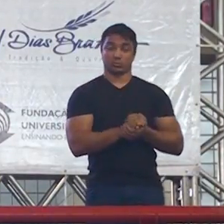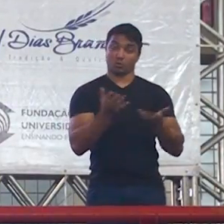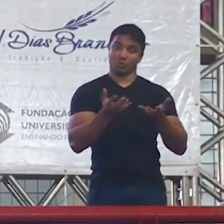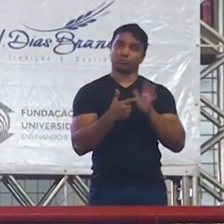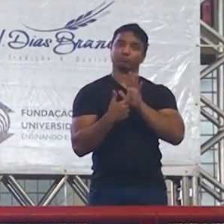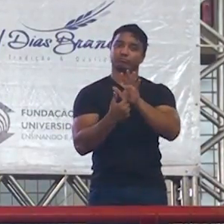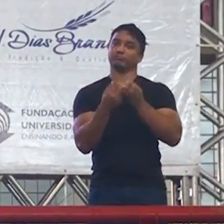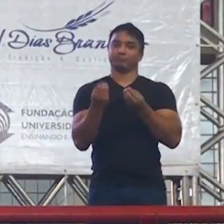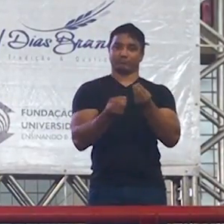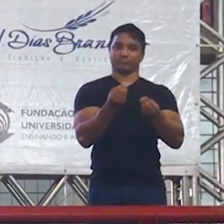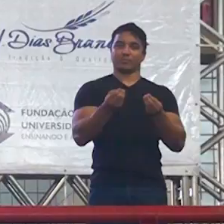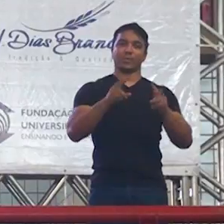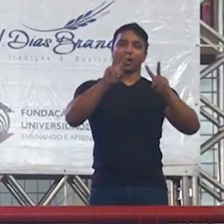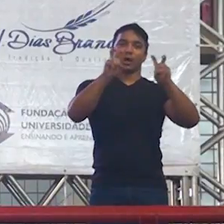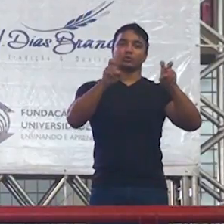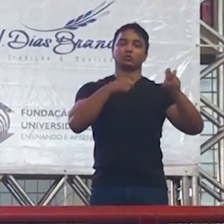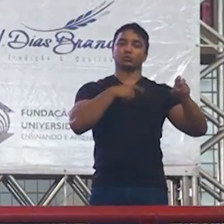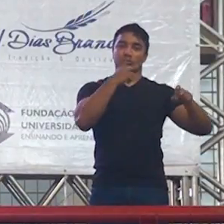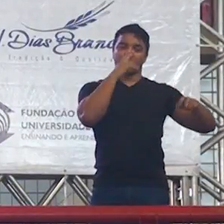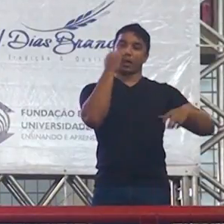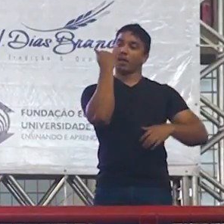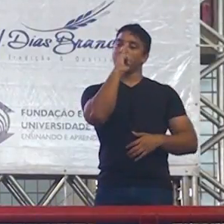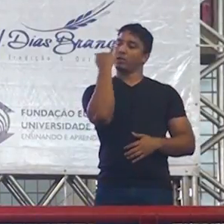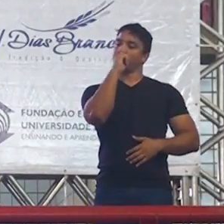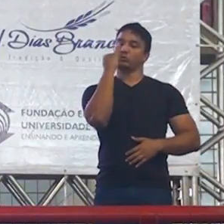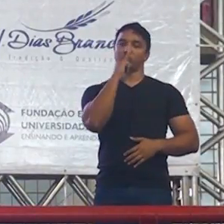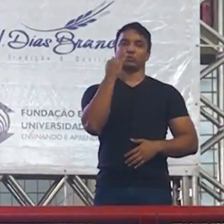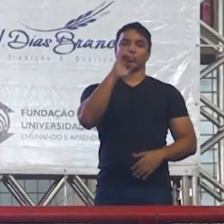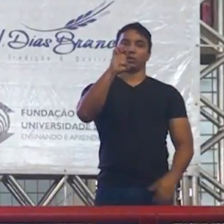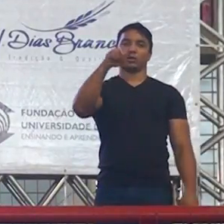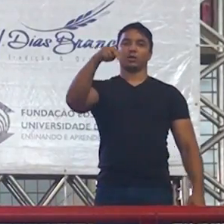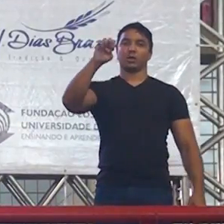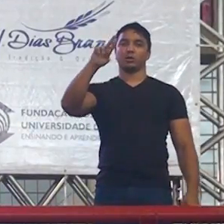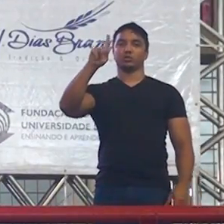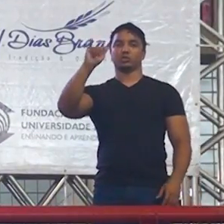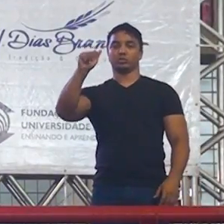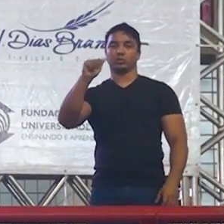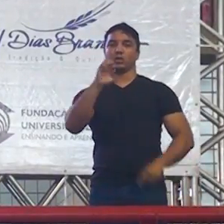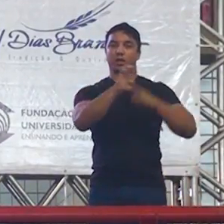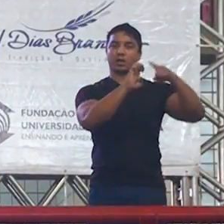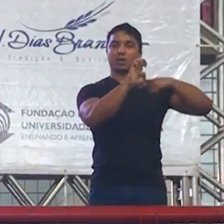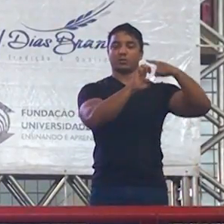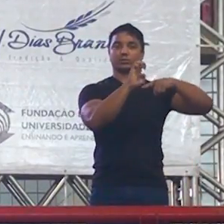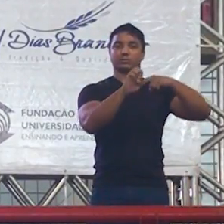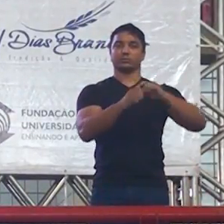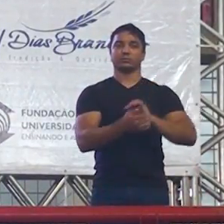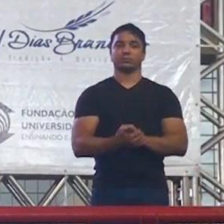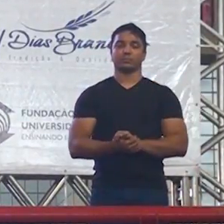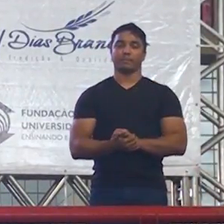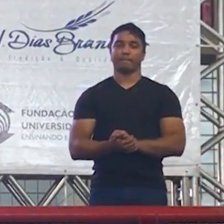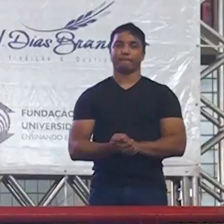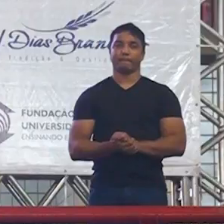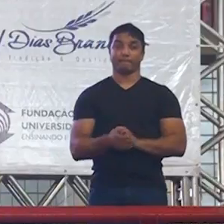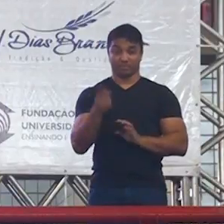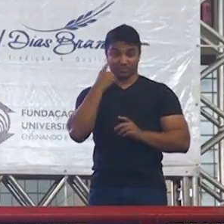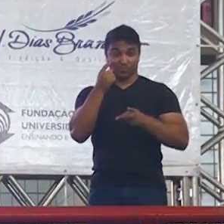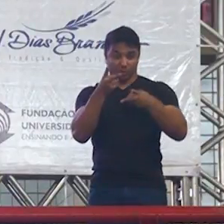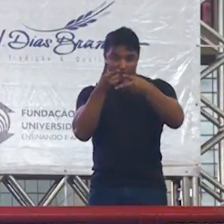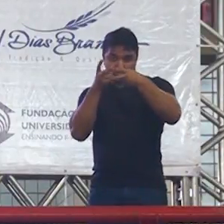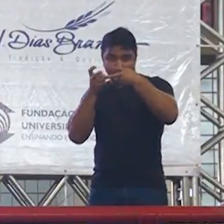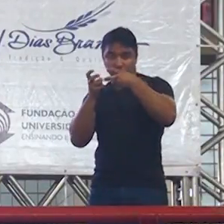de hoje. Falar sobre energia elétrica, corrente elétrica. Vamos lá. Se vocês